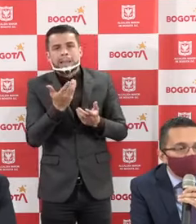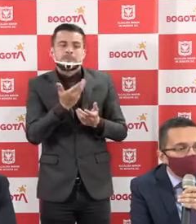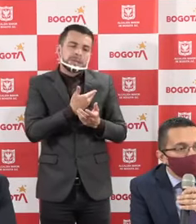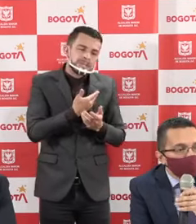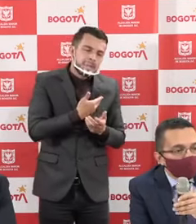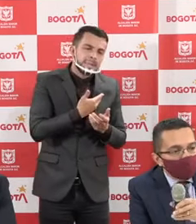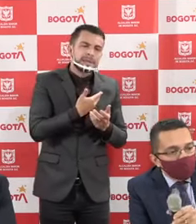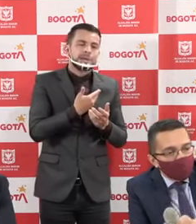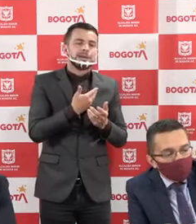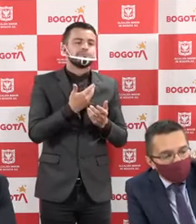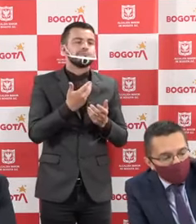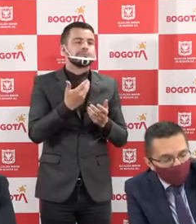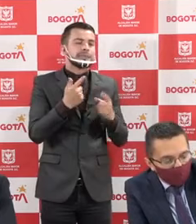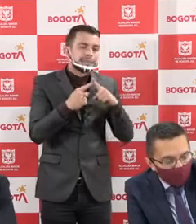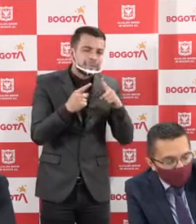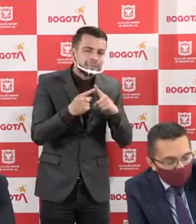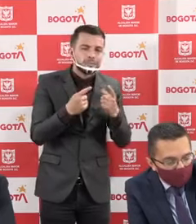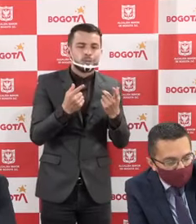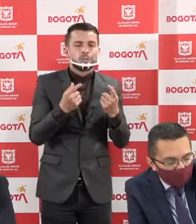asistir